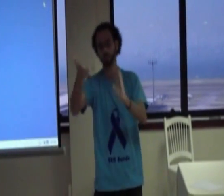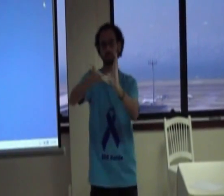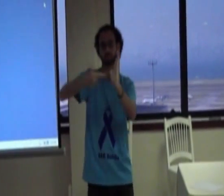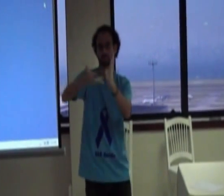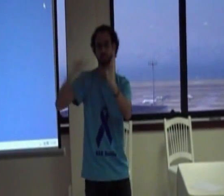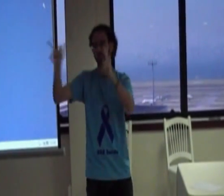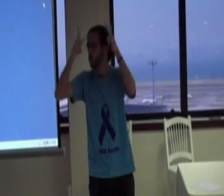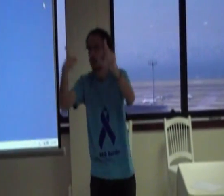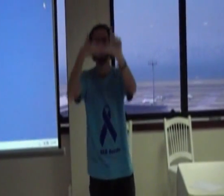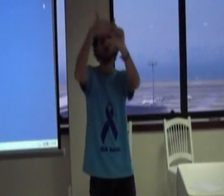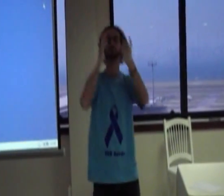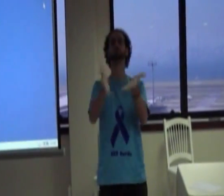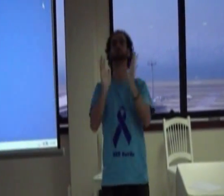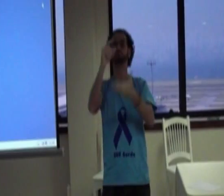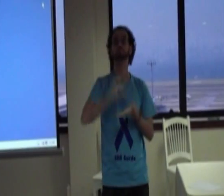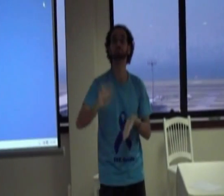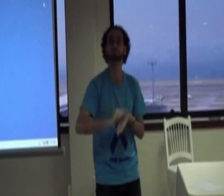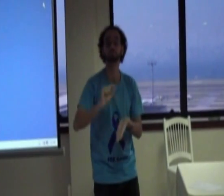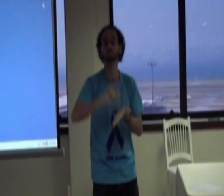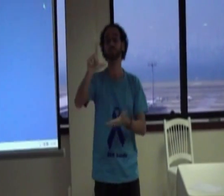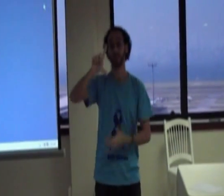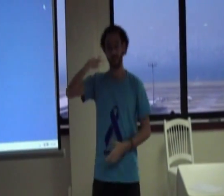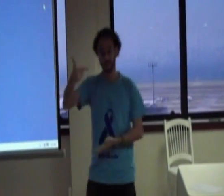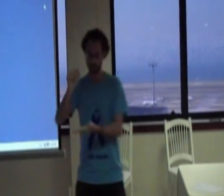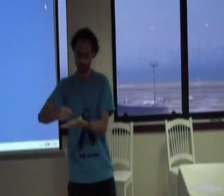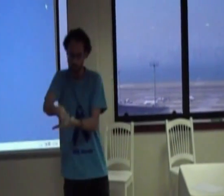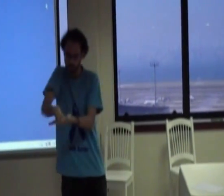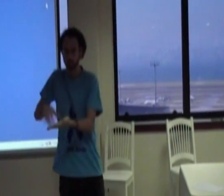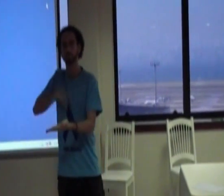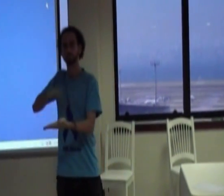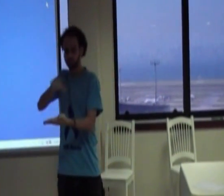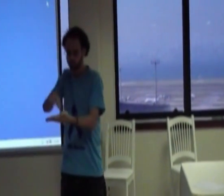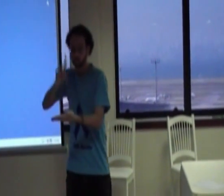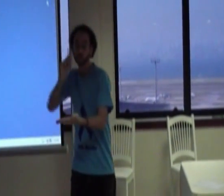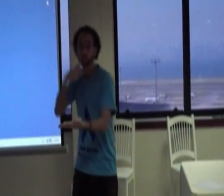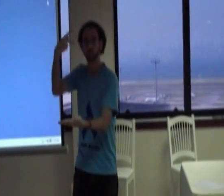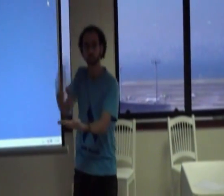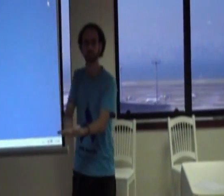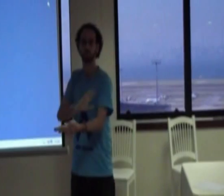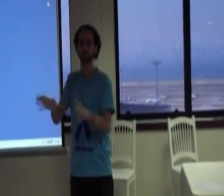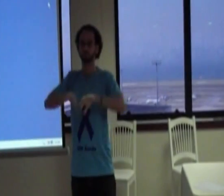avaliação em língua de sinais através de teleconferência, como acontece já no Letras Libras,